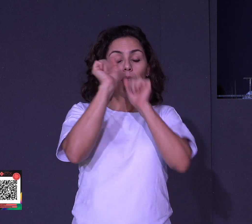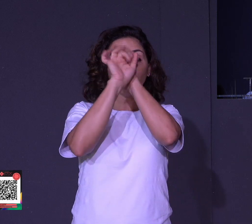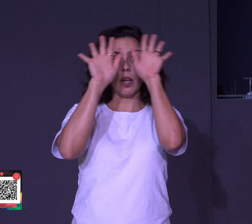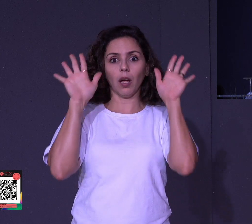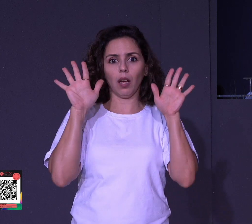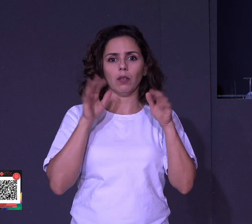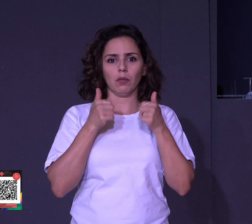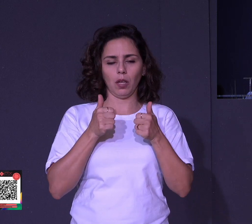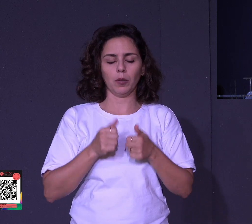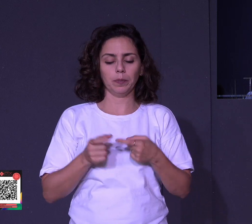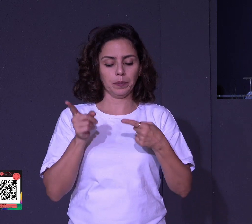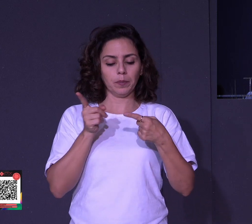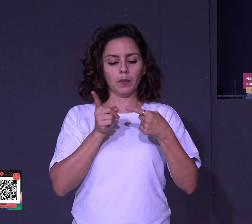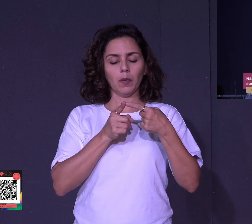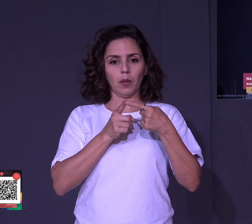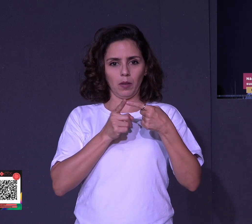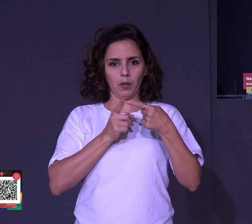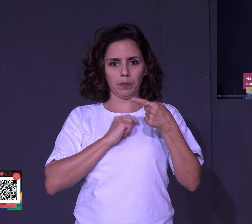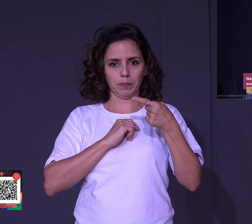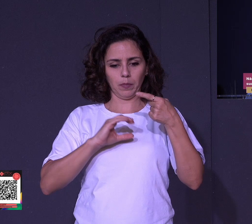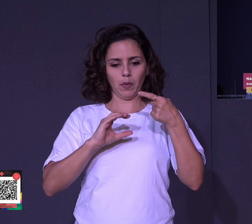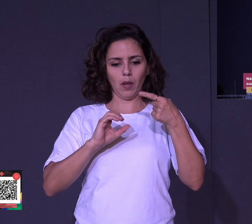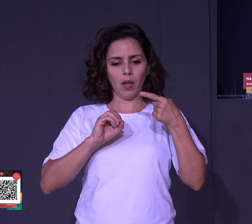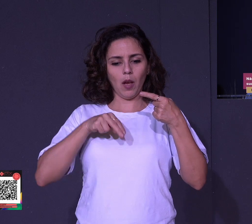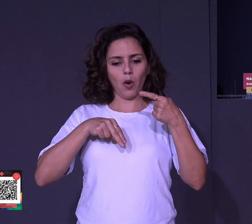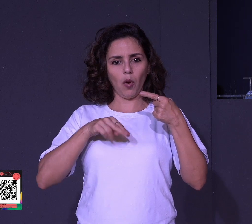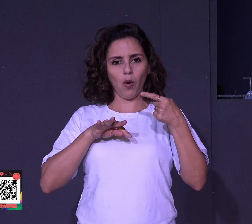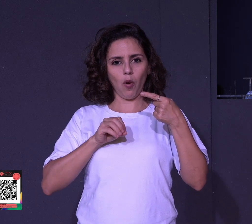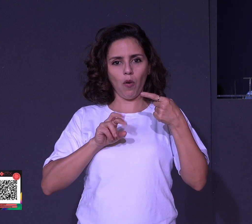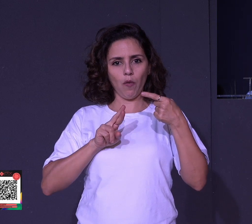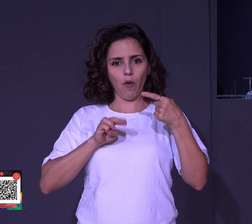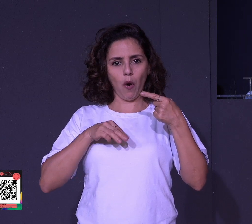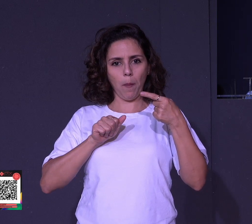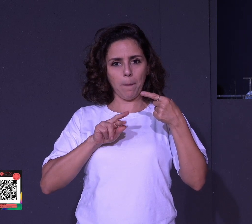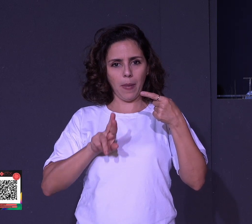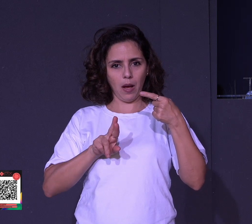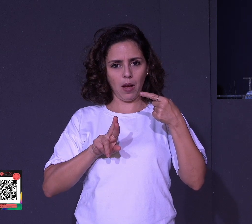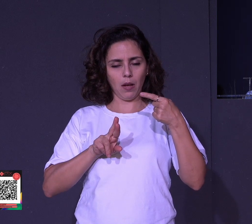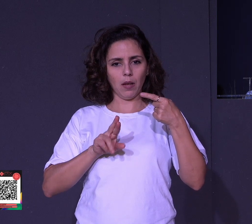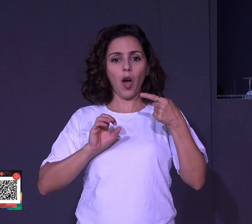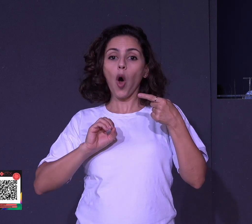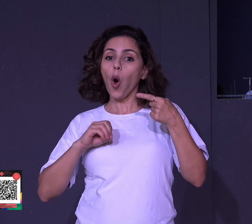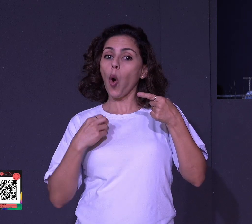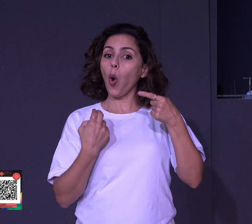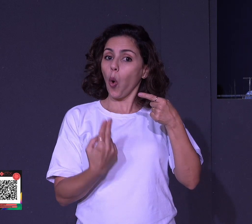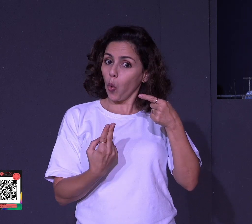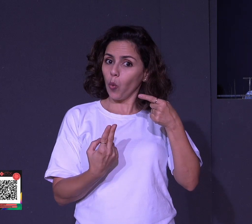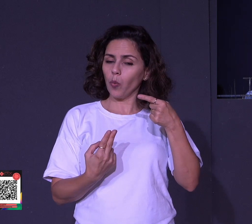primeira palavra é conformar, ou amoldar. Paulo diz: não